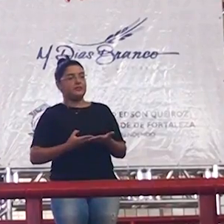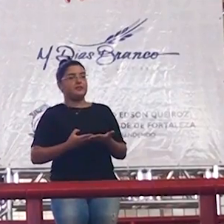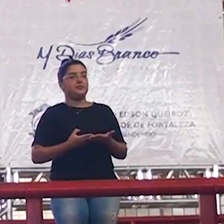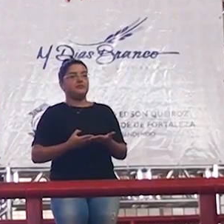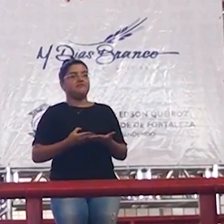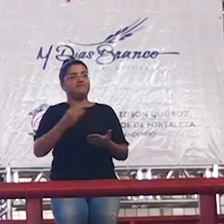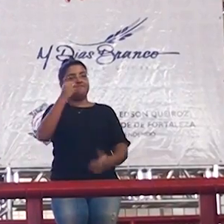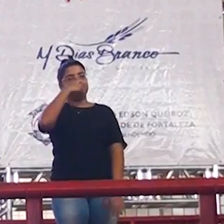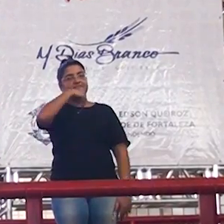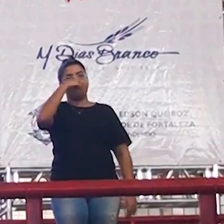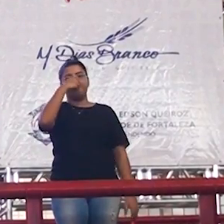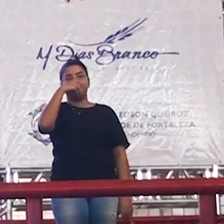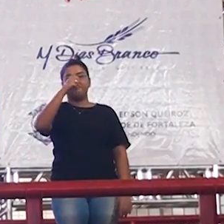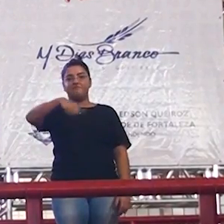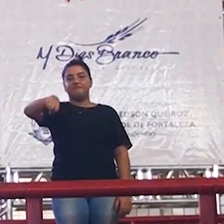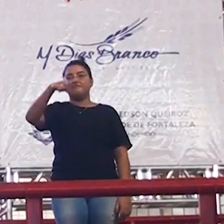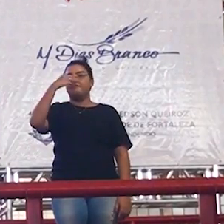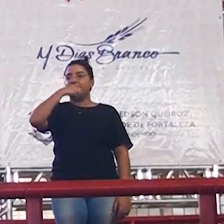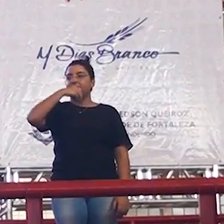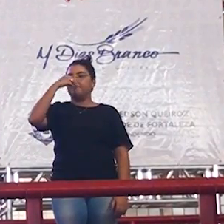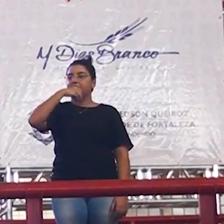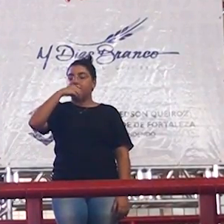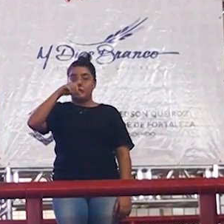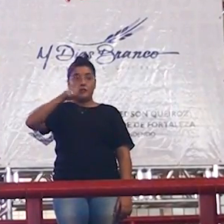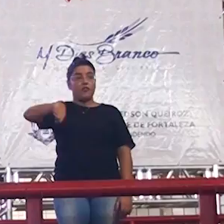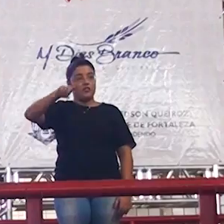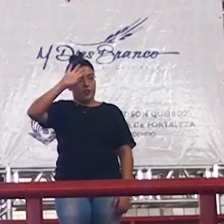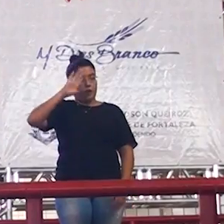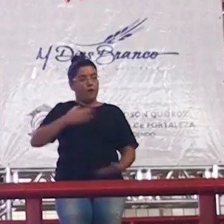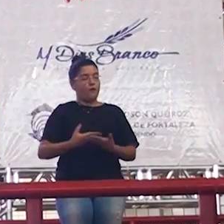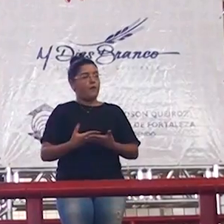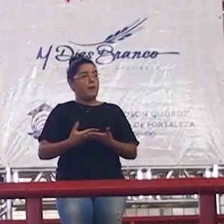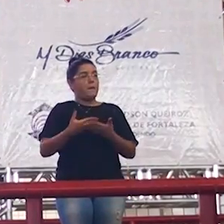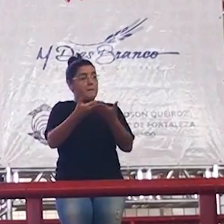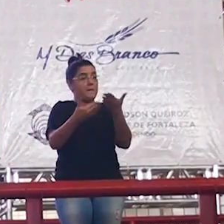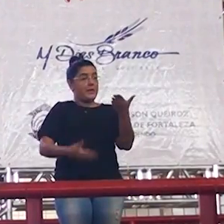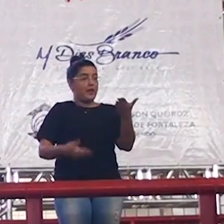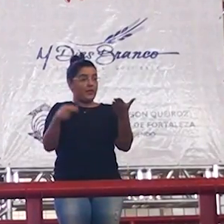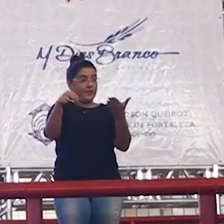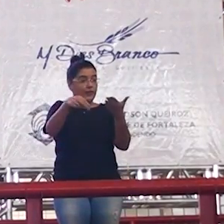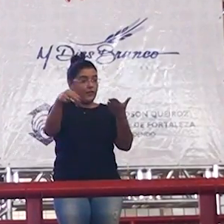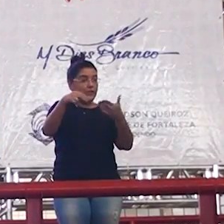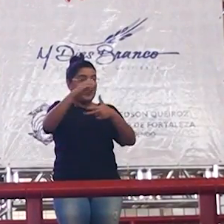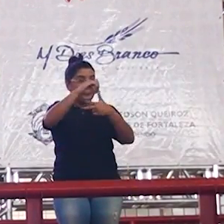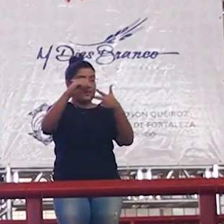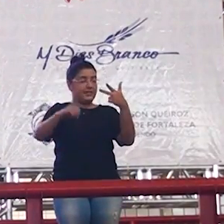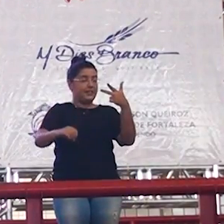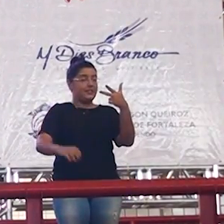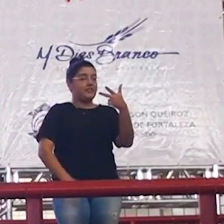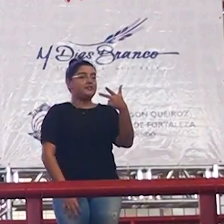Está tão fraco. Estão confiantes para a prova de novembro?